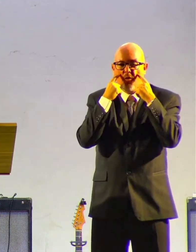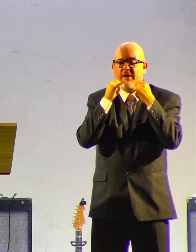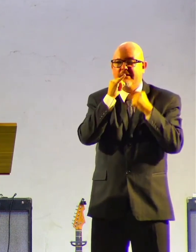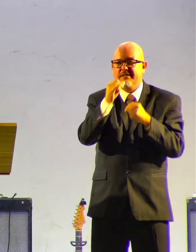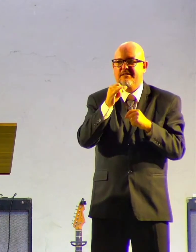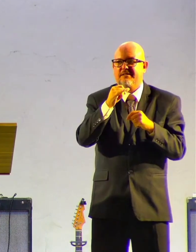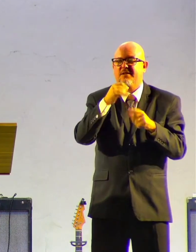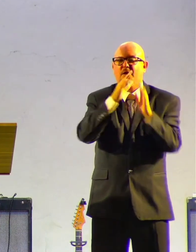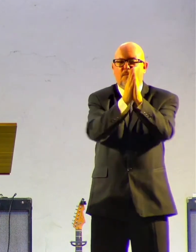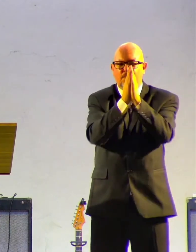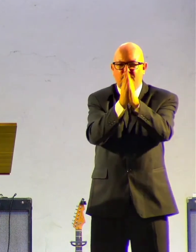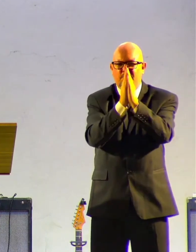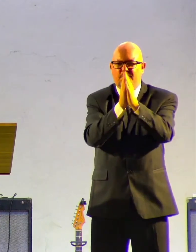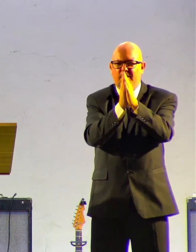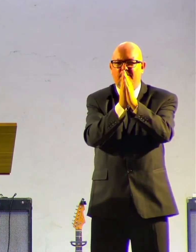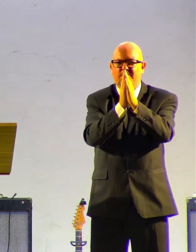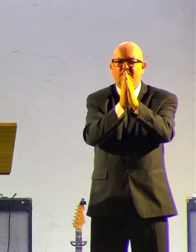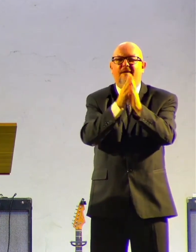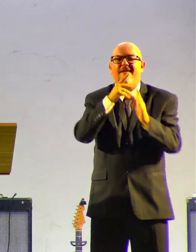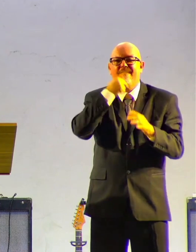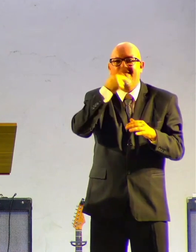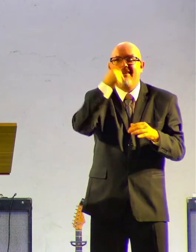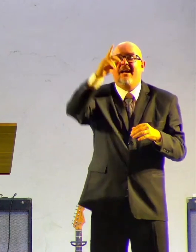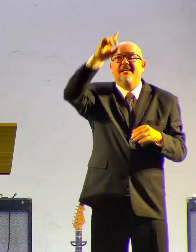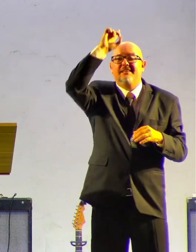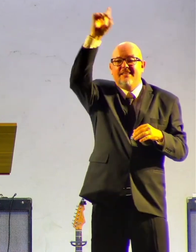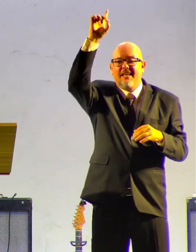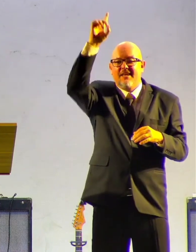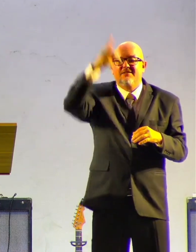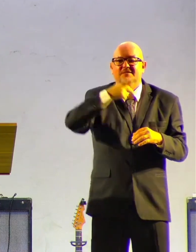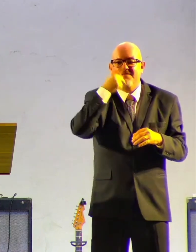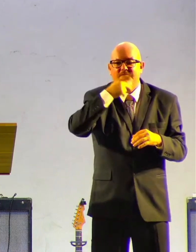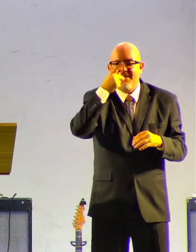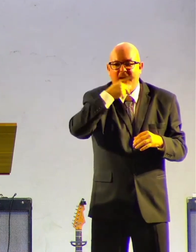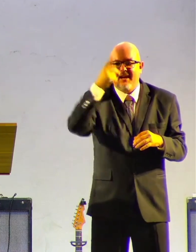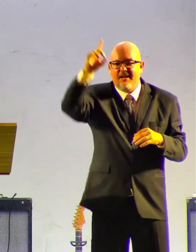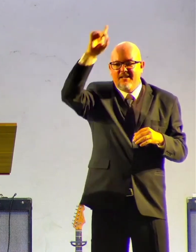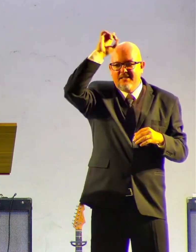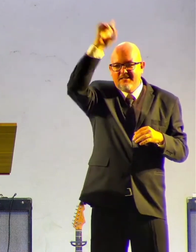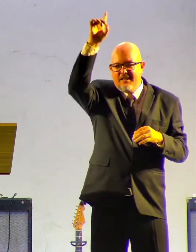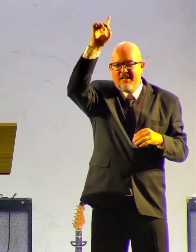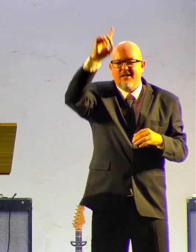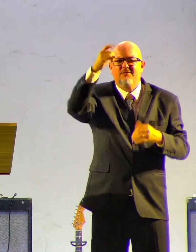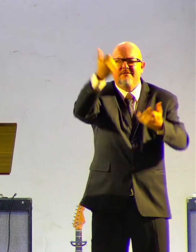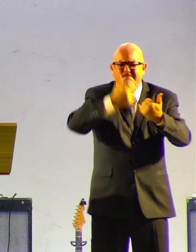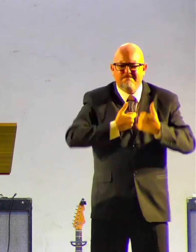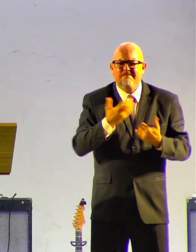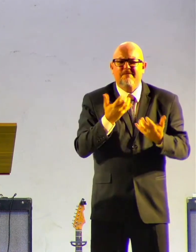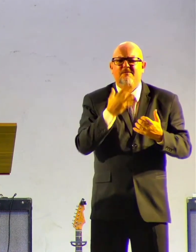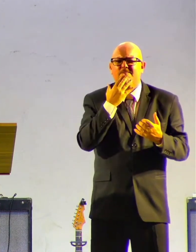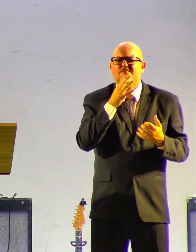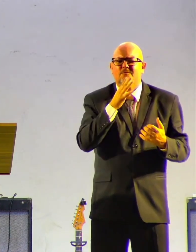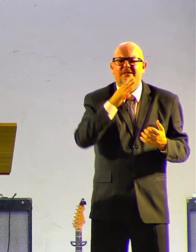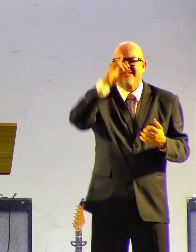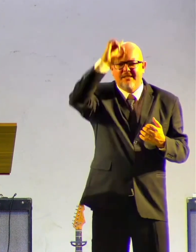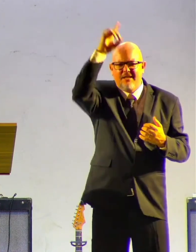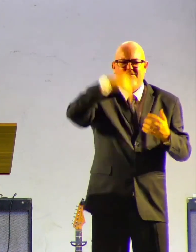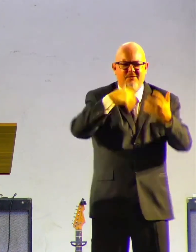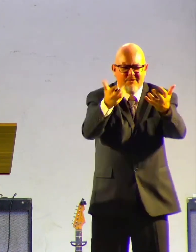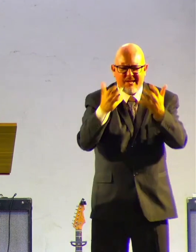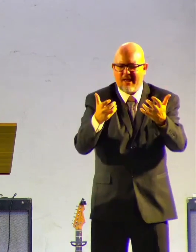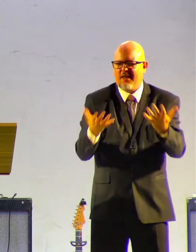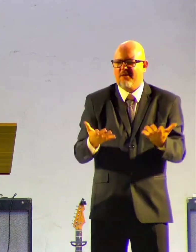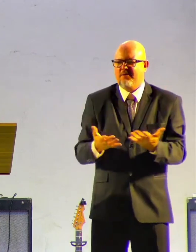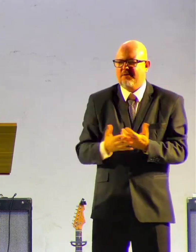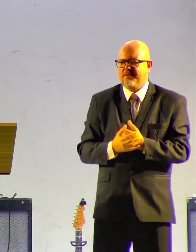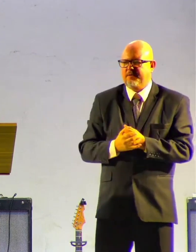olhos ele disse: por favor, me fale do seu Deus, me fale do seu Deus, me fale do seu Deus.